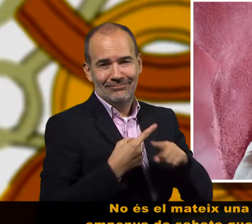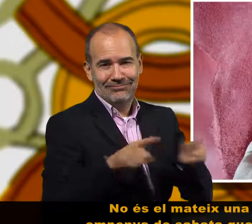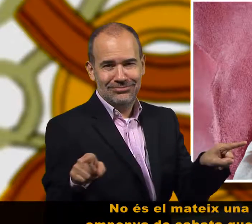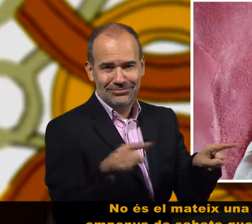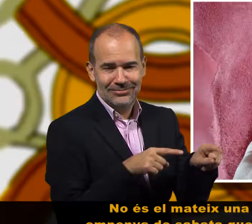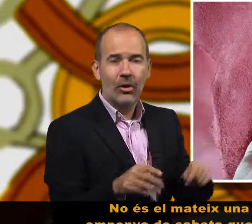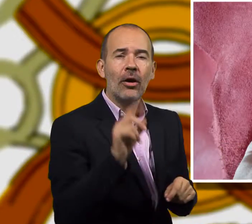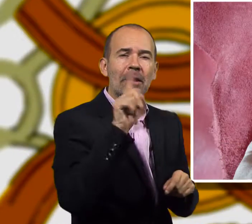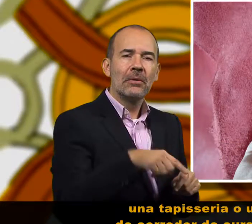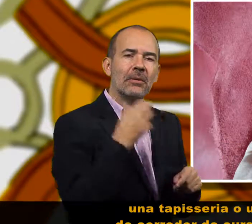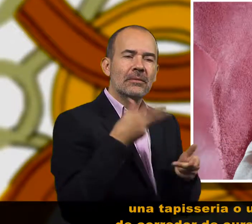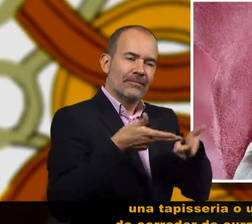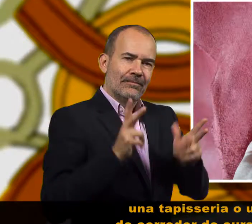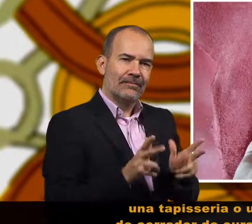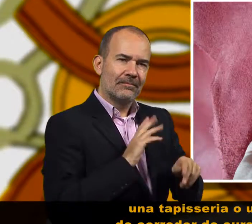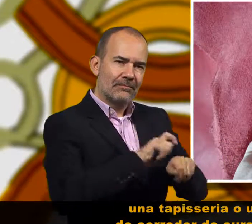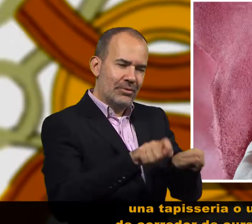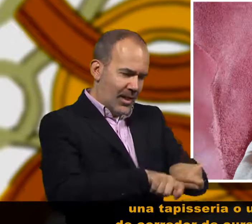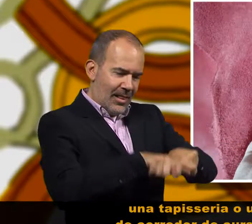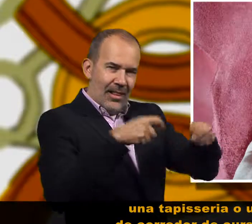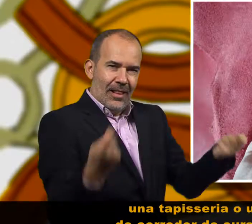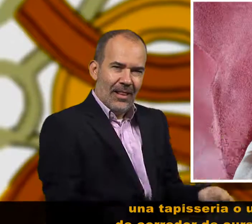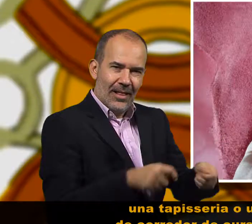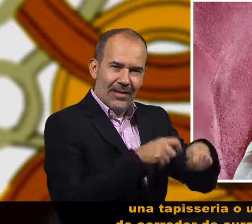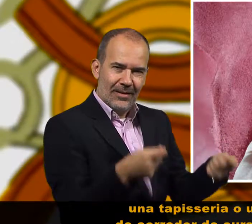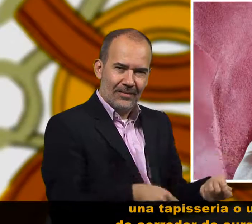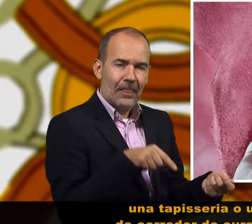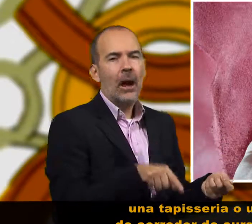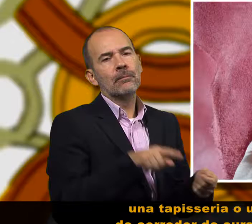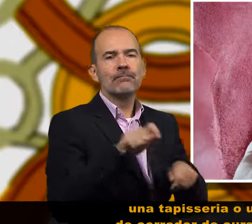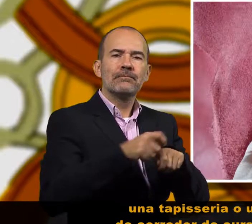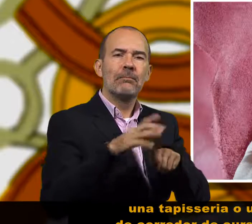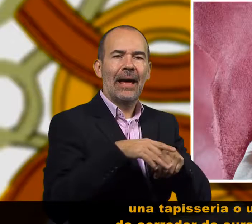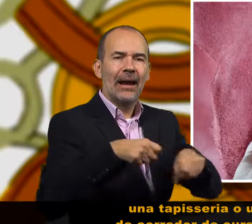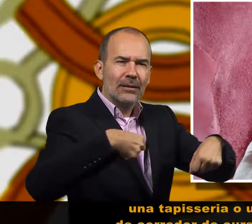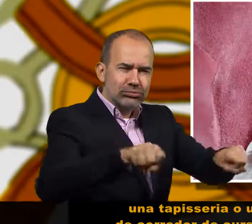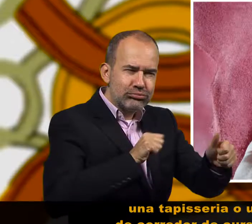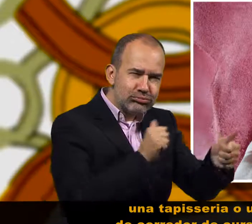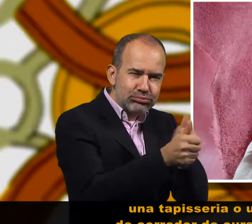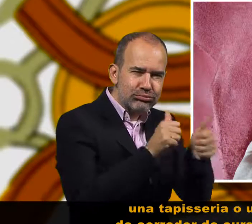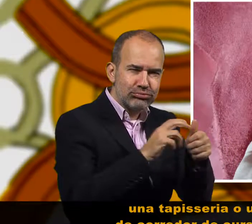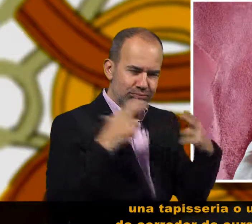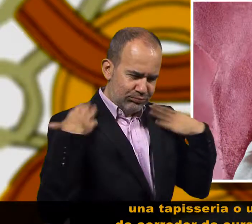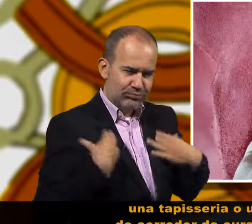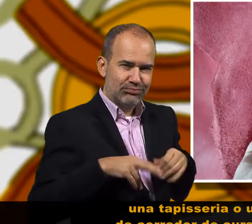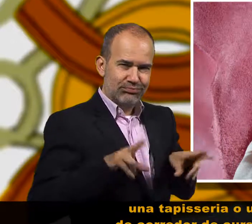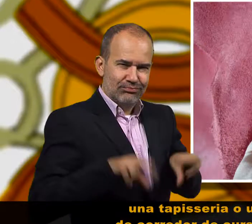o una gran nota de corredor de cursos de motos a bajadas las pistas